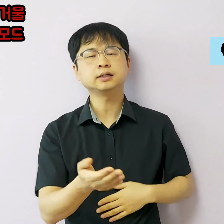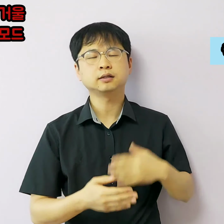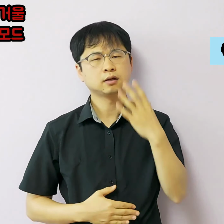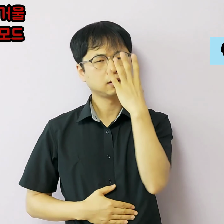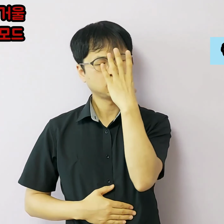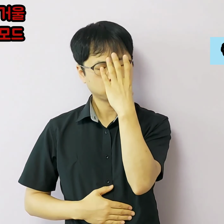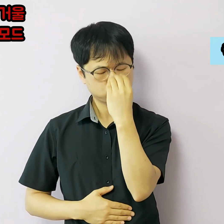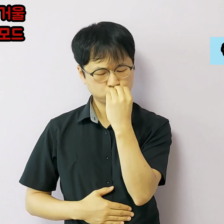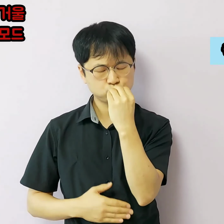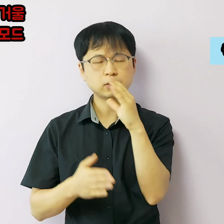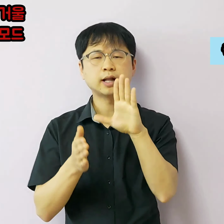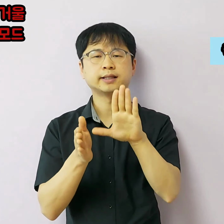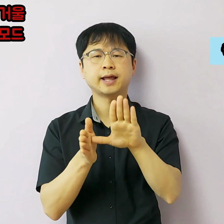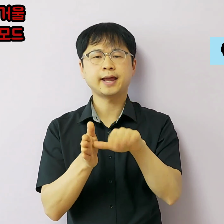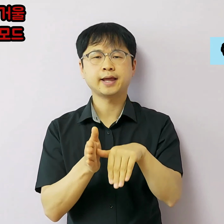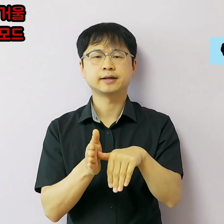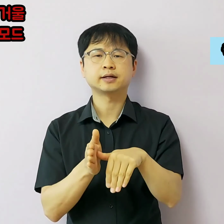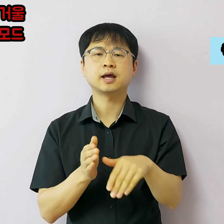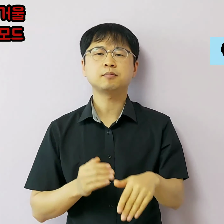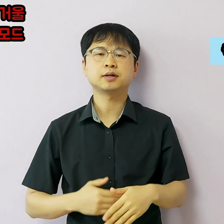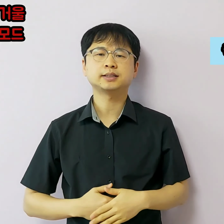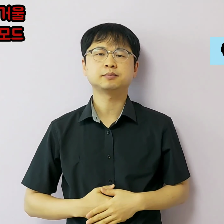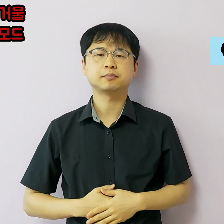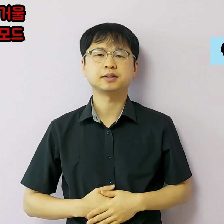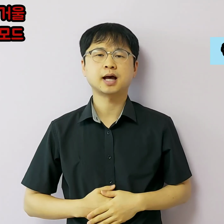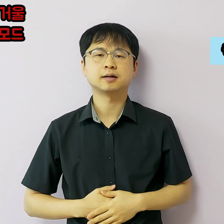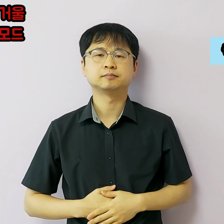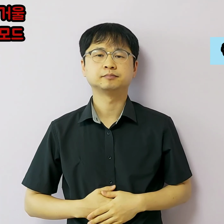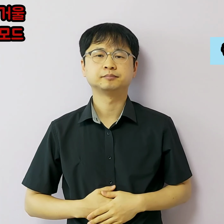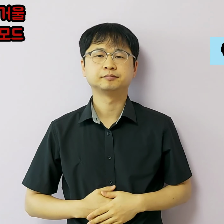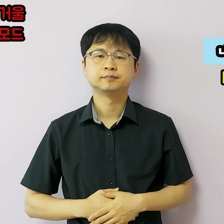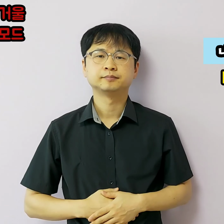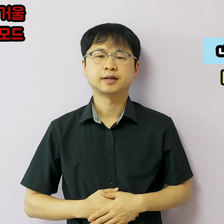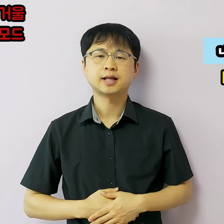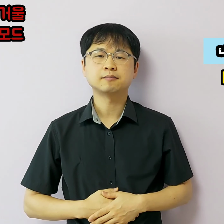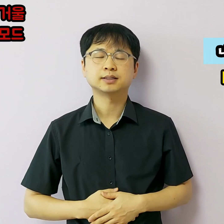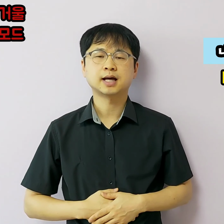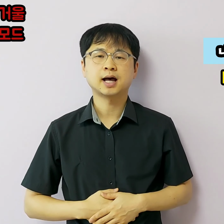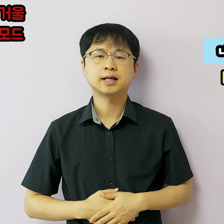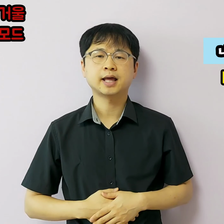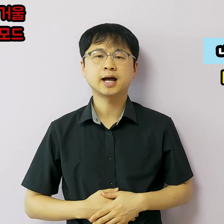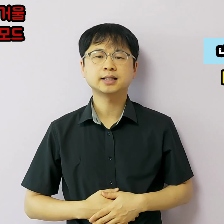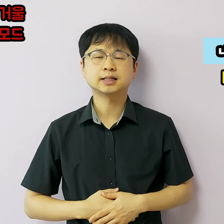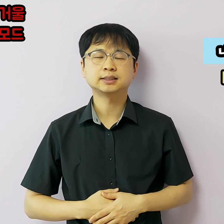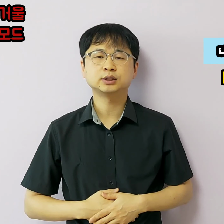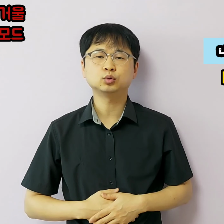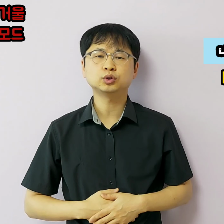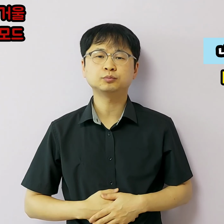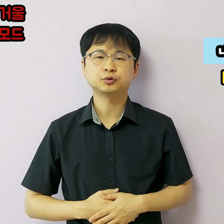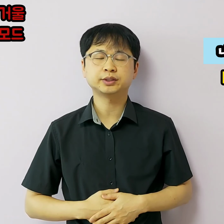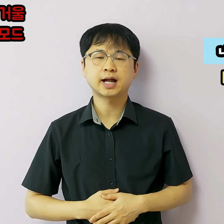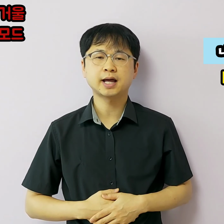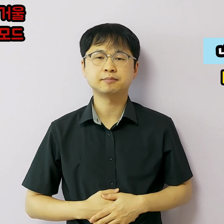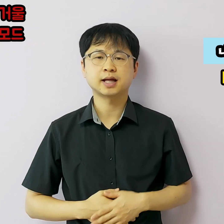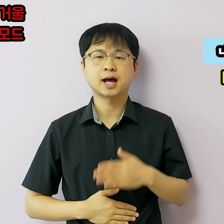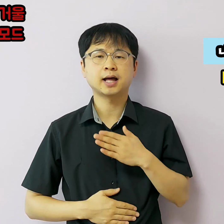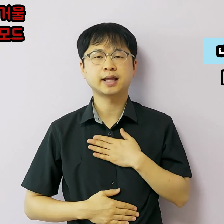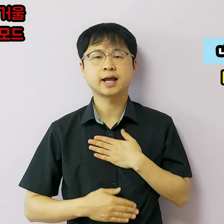당신 우울할 때 이렇게 표현하시면 됩니다. 네, 다음 가사 내가 당신 웃음 주리라 입니다.